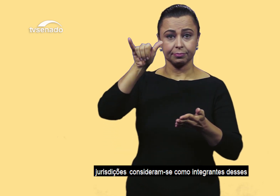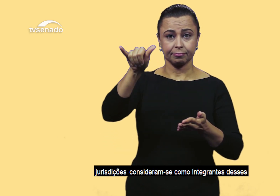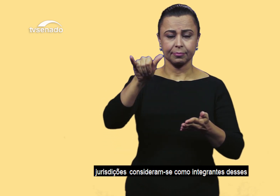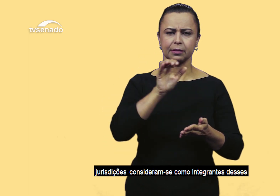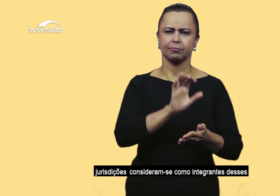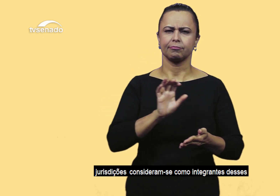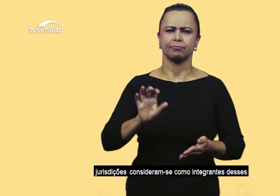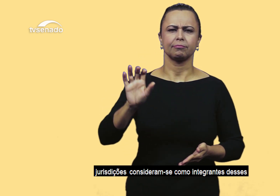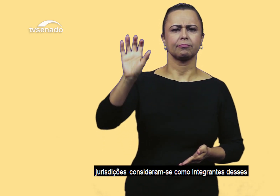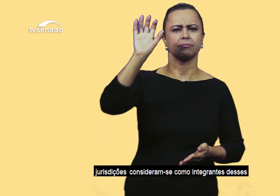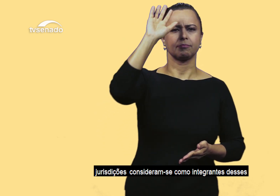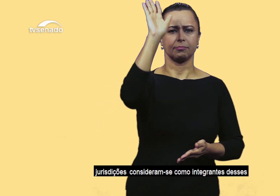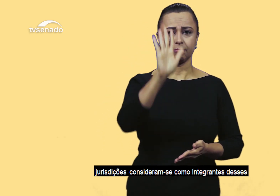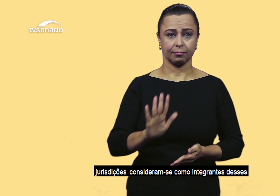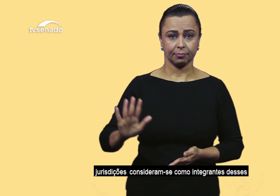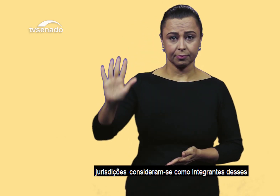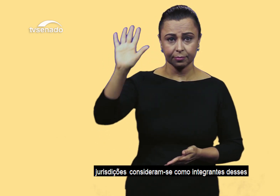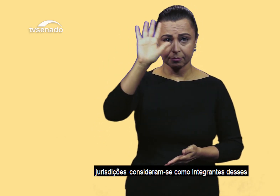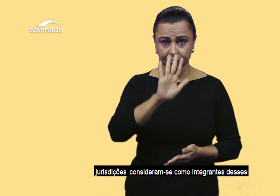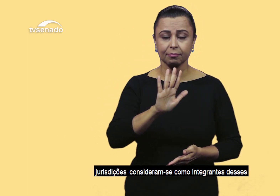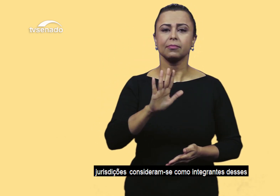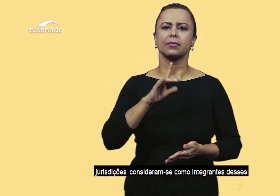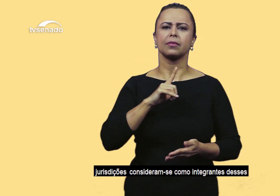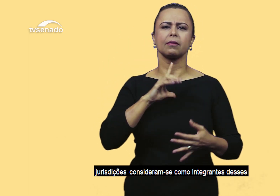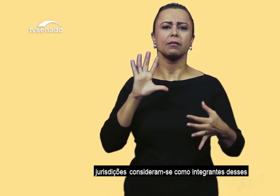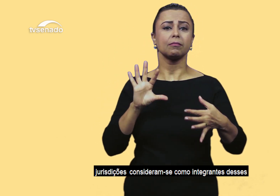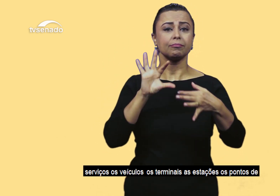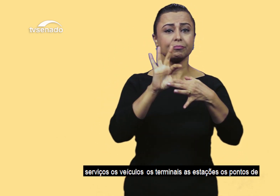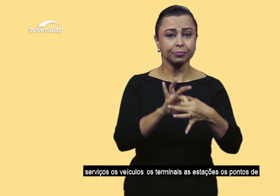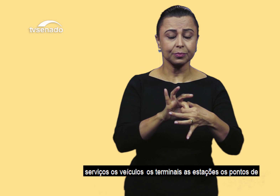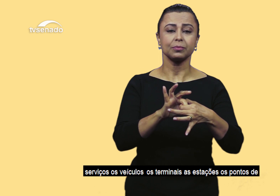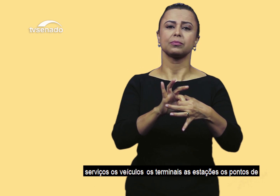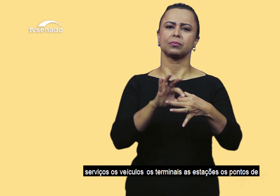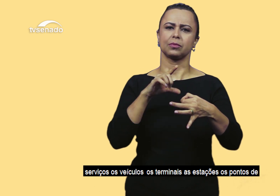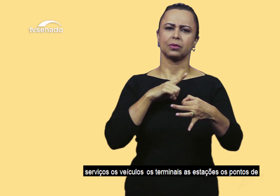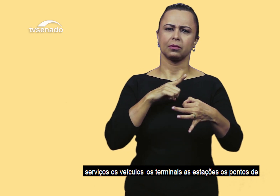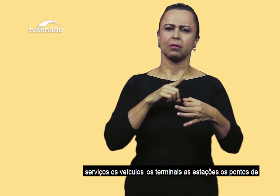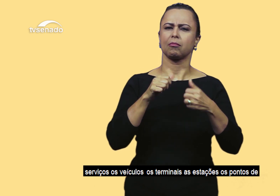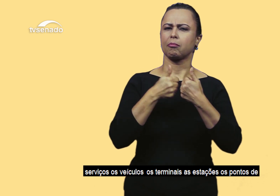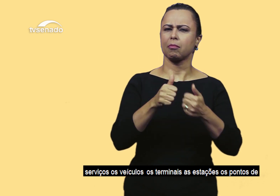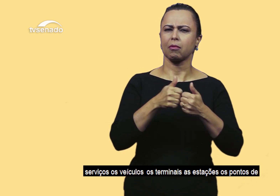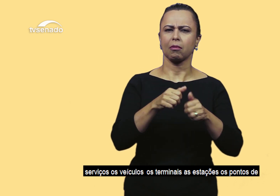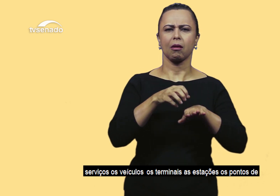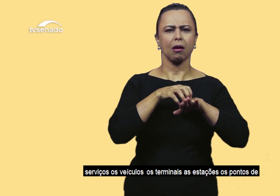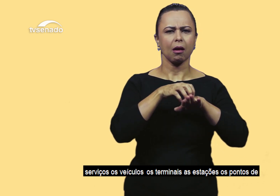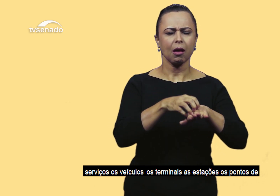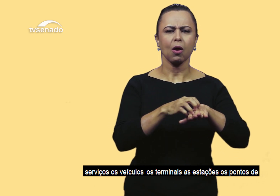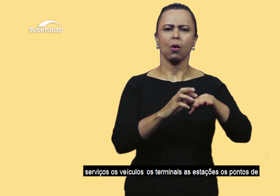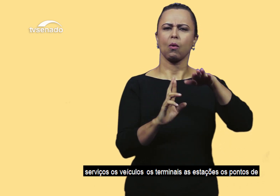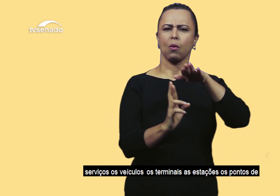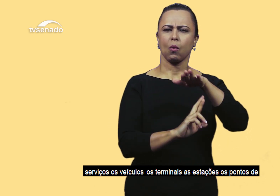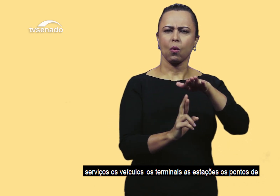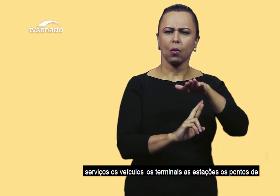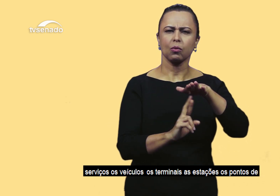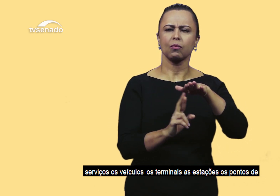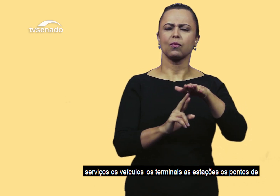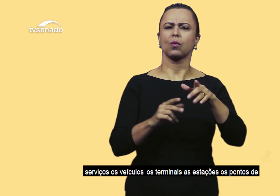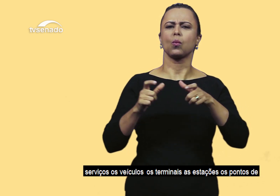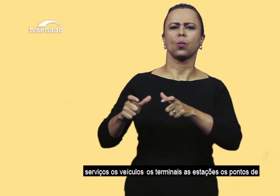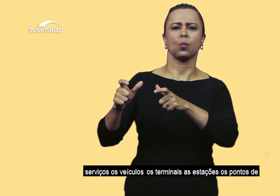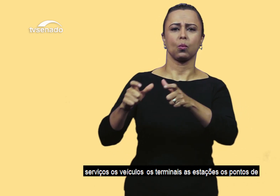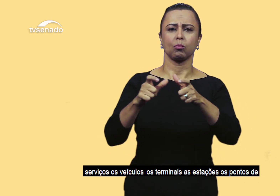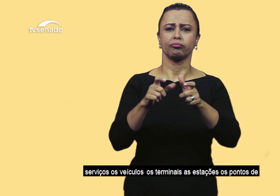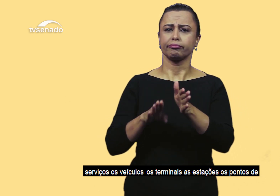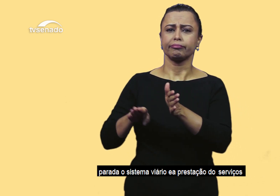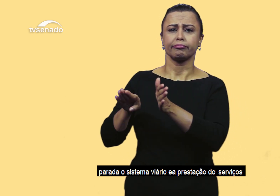todas as jurisdições, consideram-se como integrantes desses serviços os veículos, os terminais, as estações,